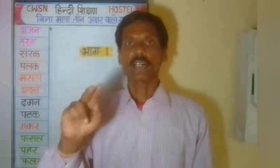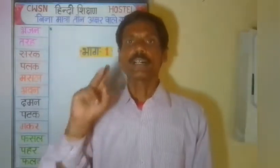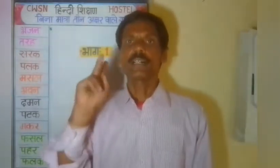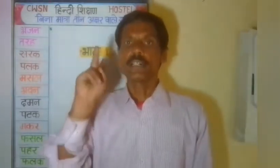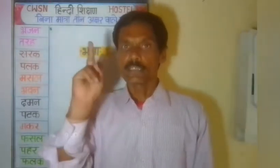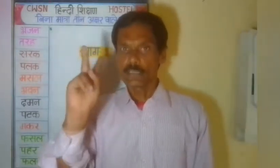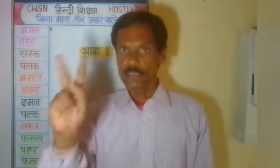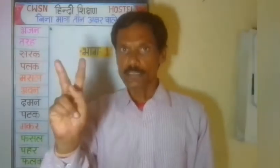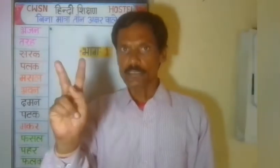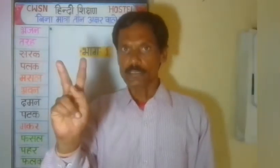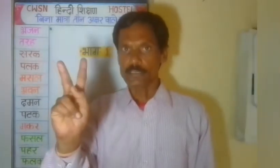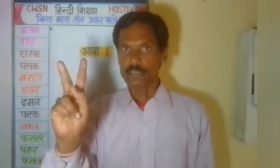सरक,